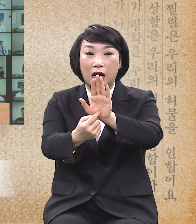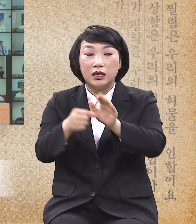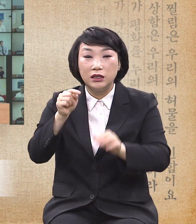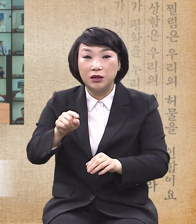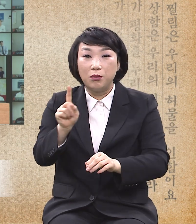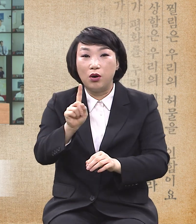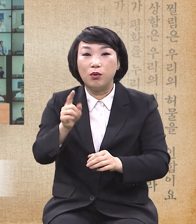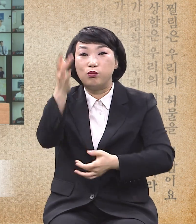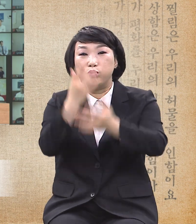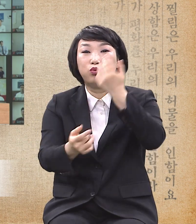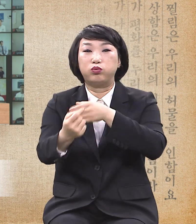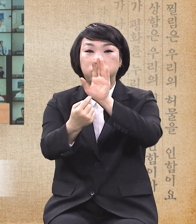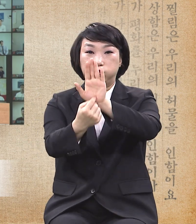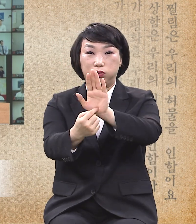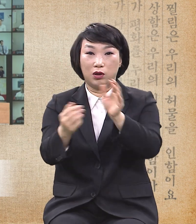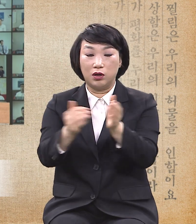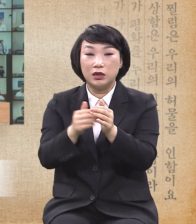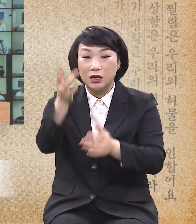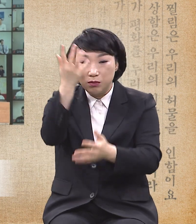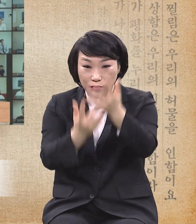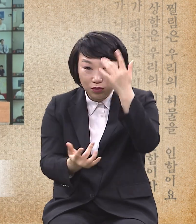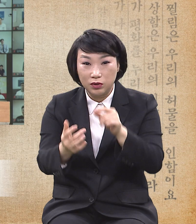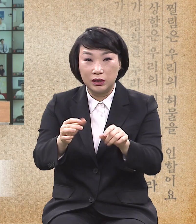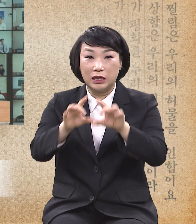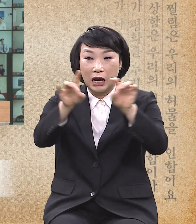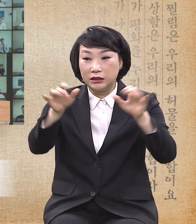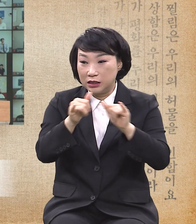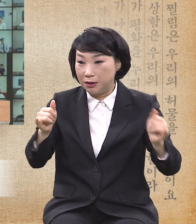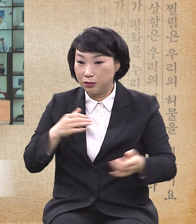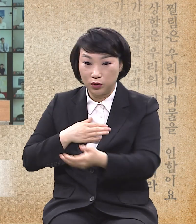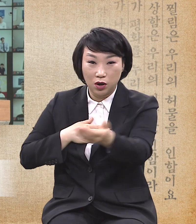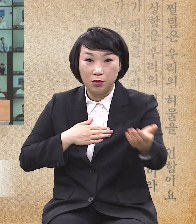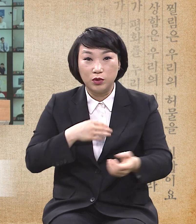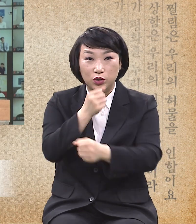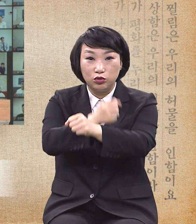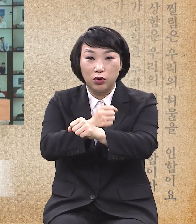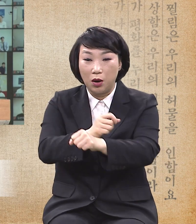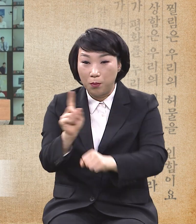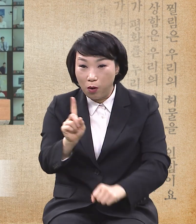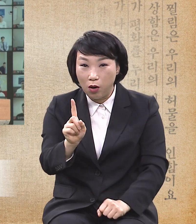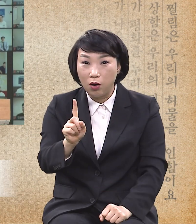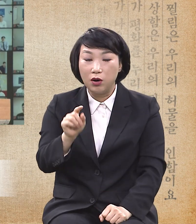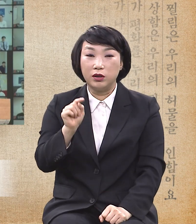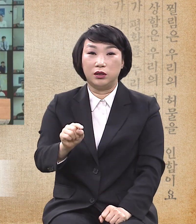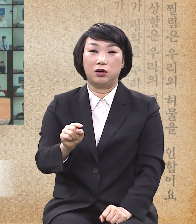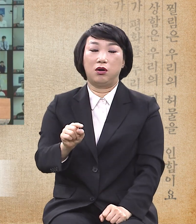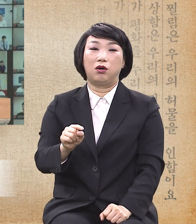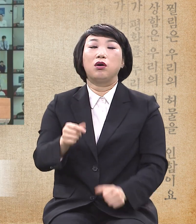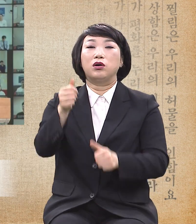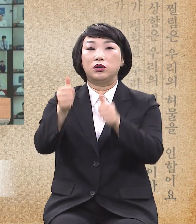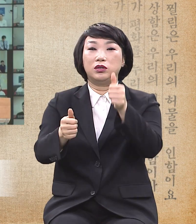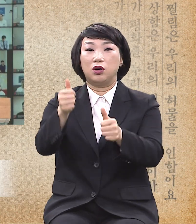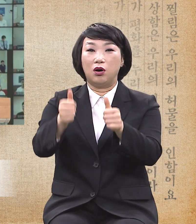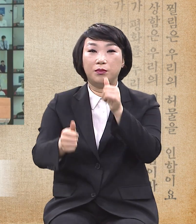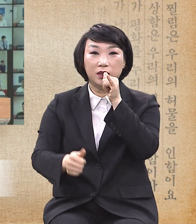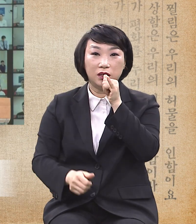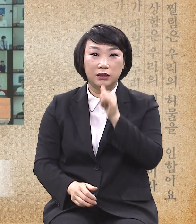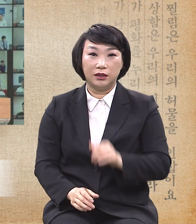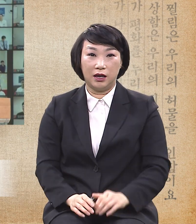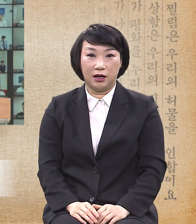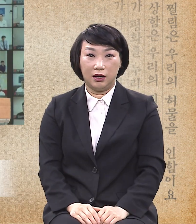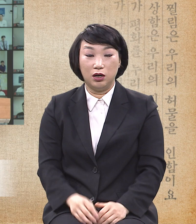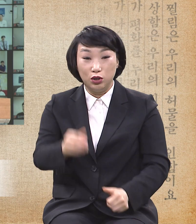이는 불로 나타내고 그 불이 각 사람의 공력이 어떠한 것을 시험할